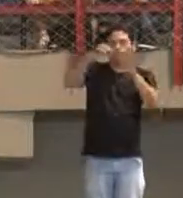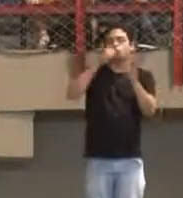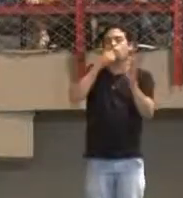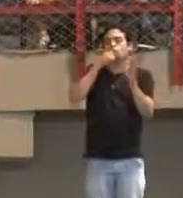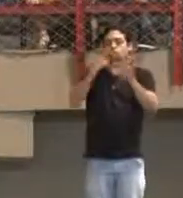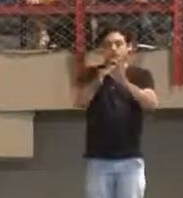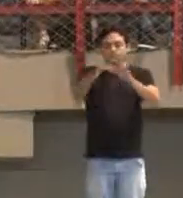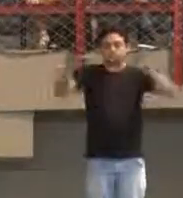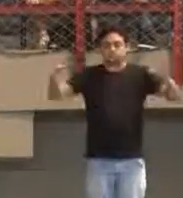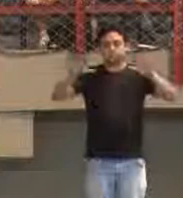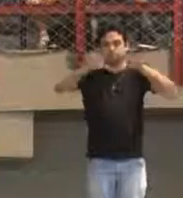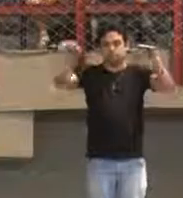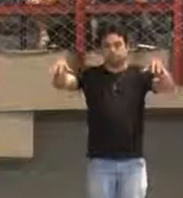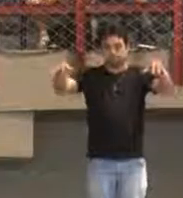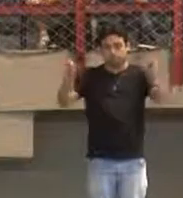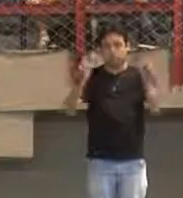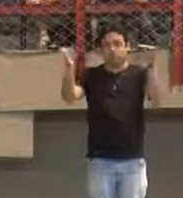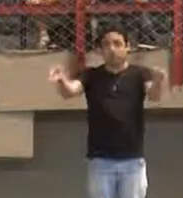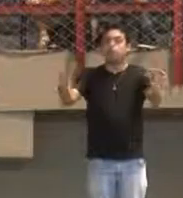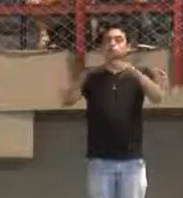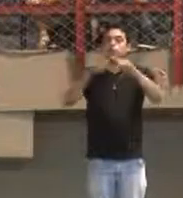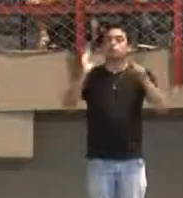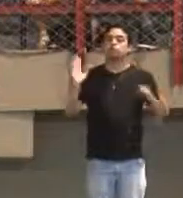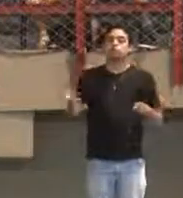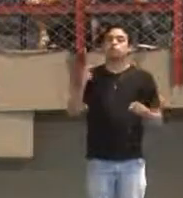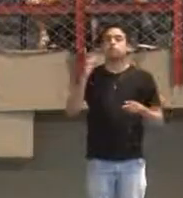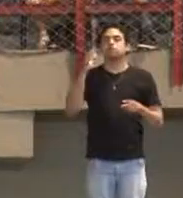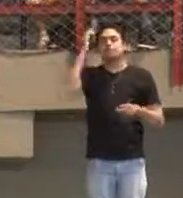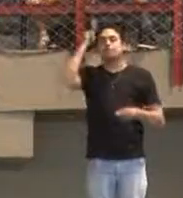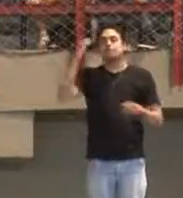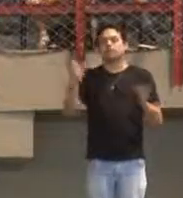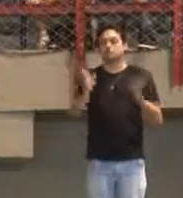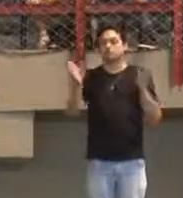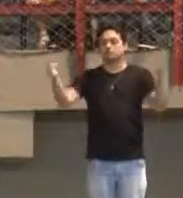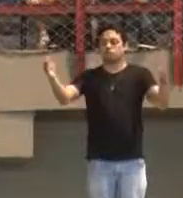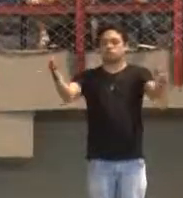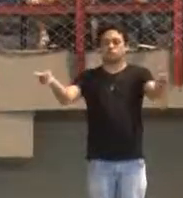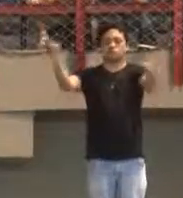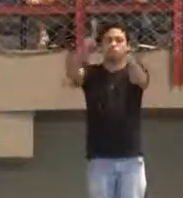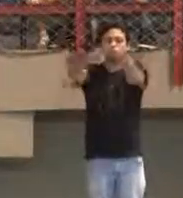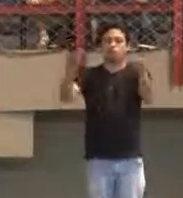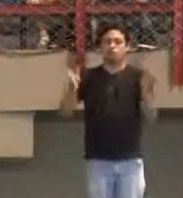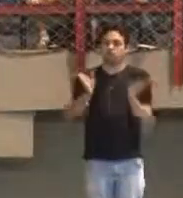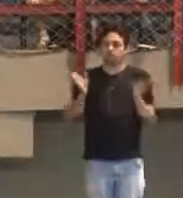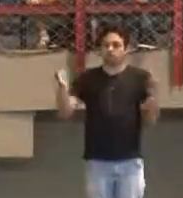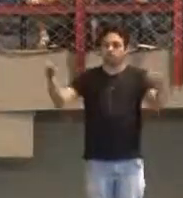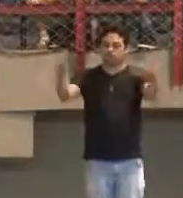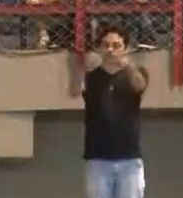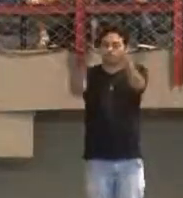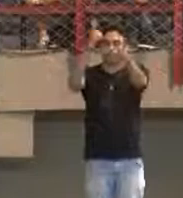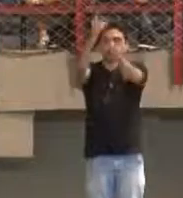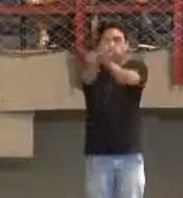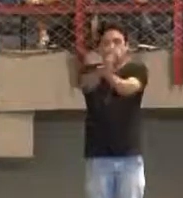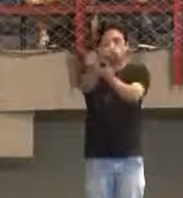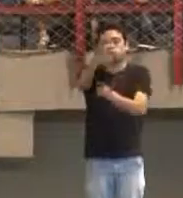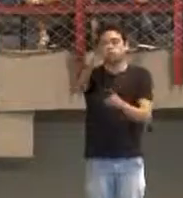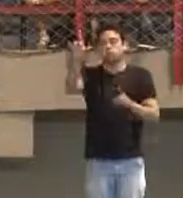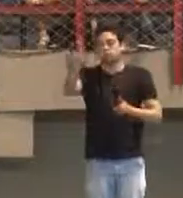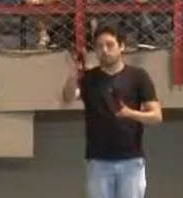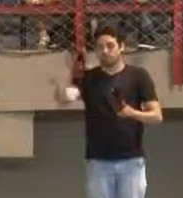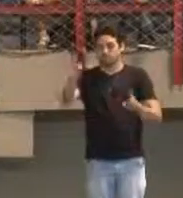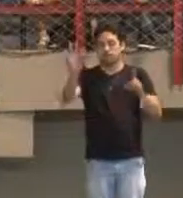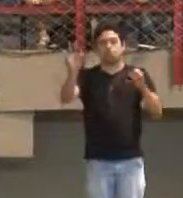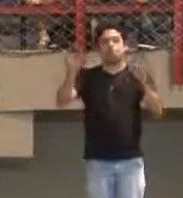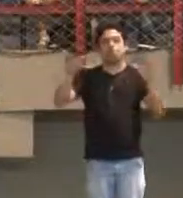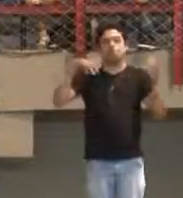poesia. Você sabe quando é que isso volta? Quando é que a música se encontra com a literatura